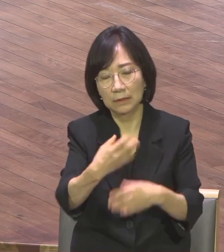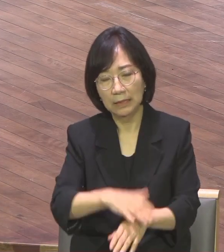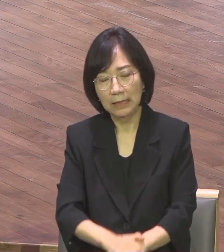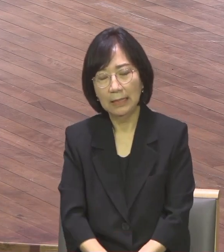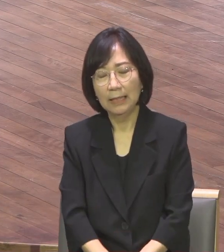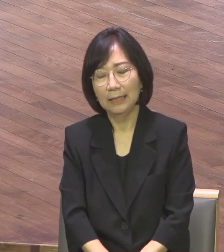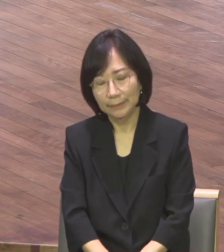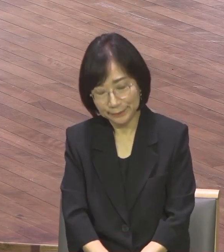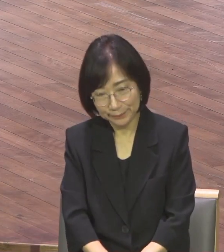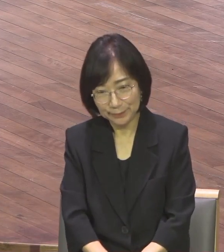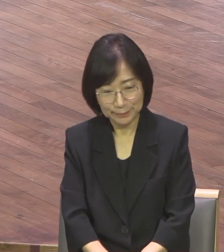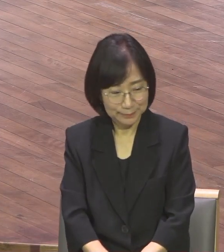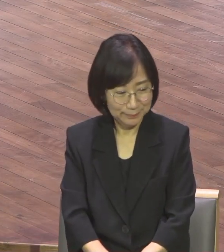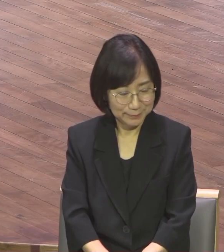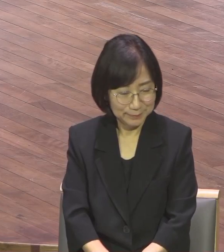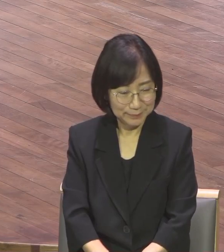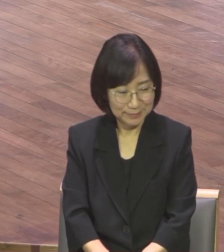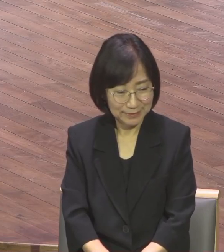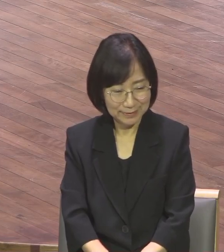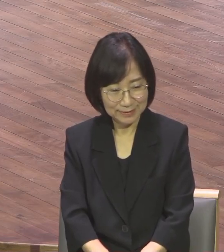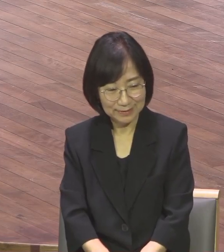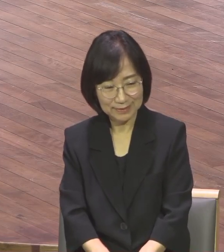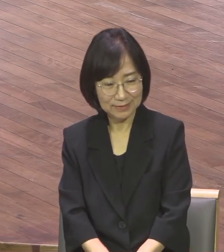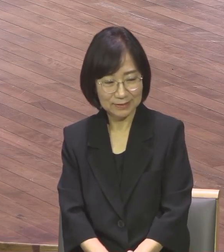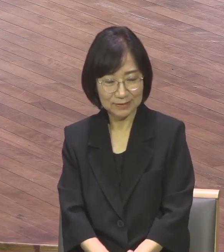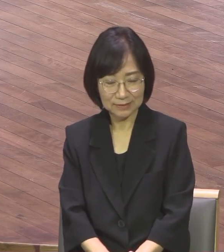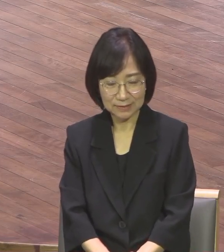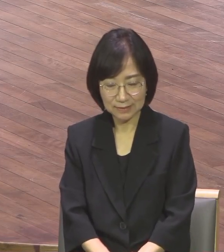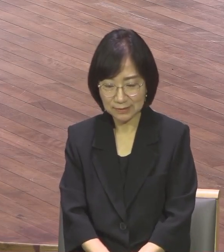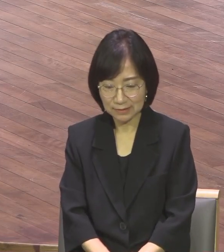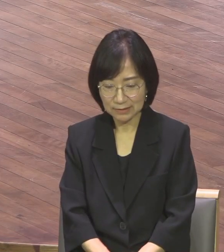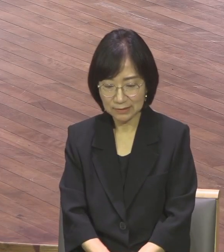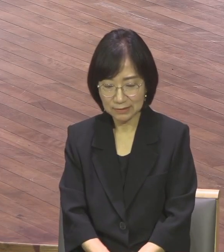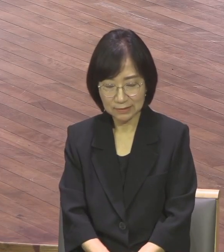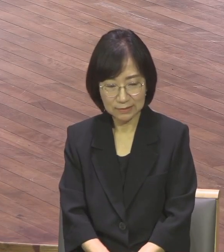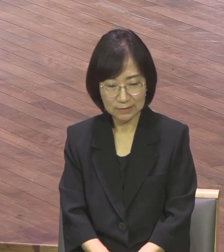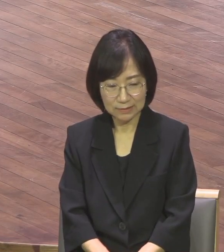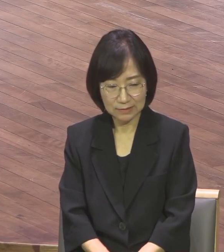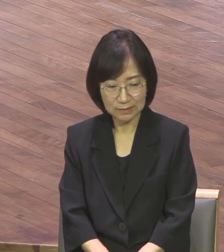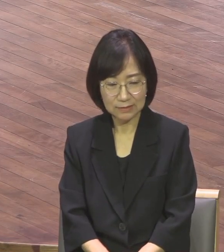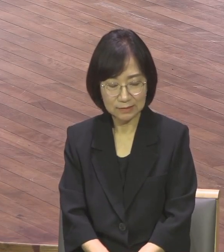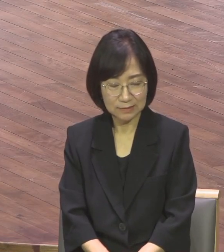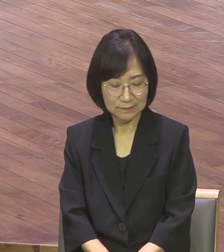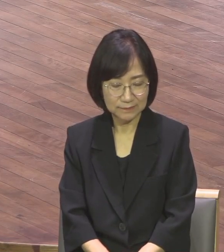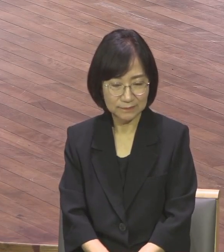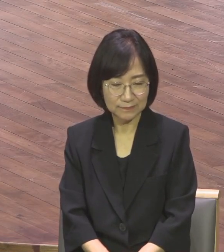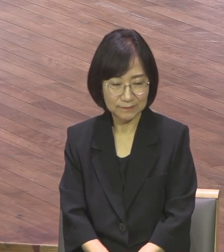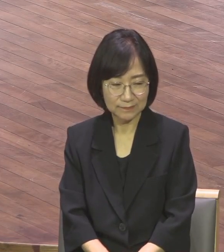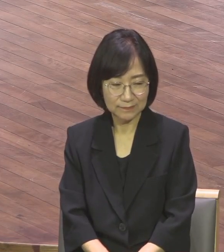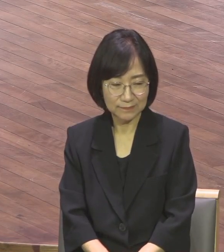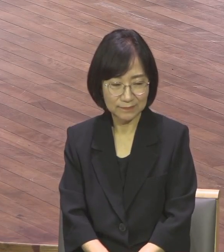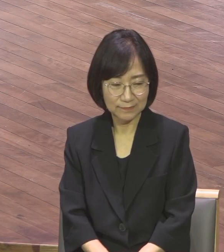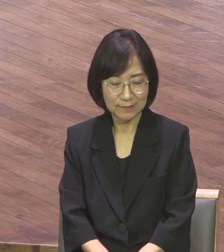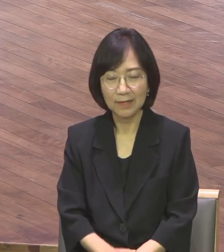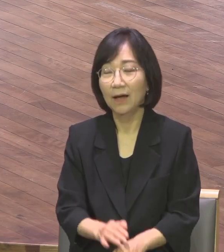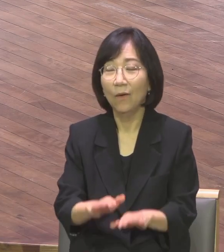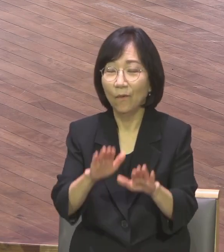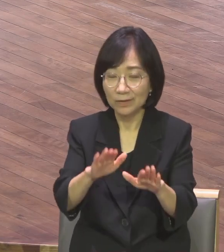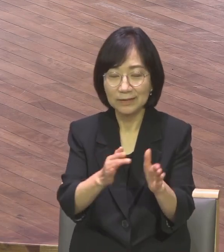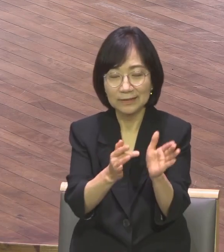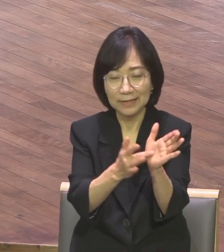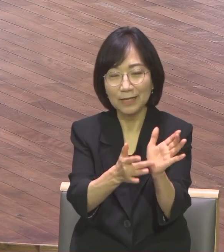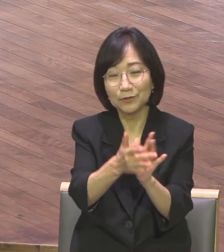거 자체가 없는 거 알고 있어요. 그럼 어쩔 수 없이 그냥 자기 체질로 가는 거예요. 그런데